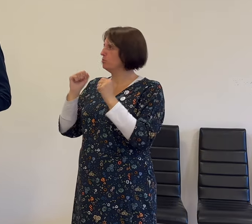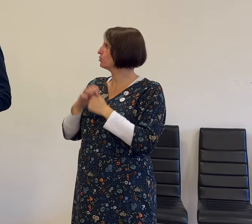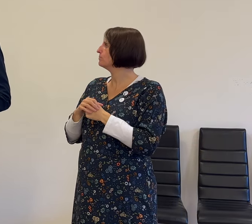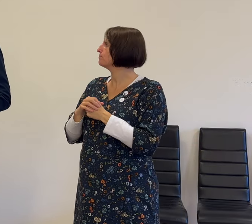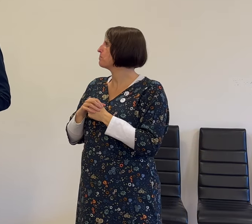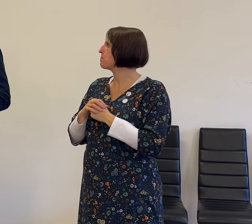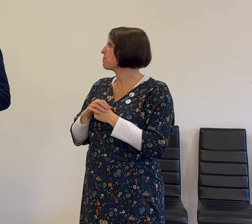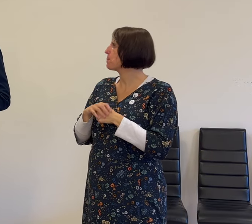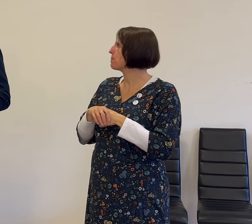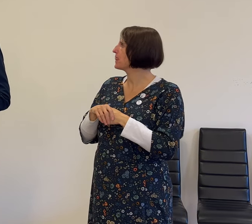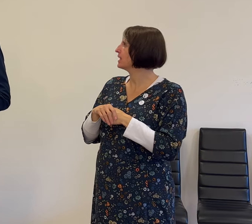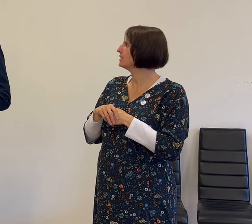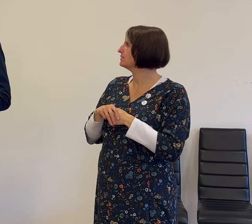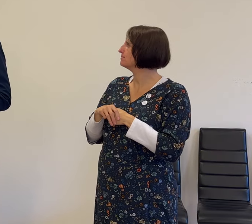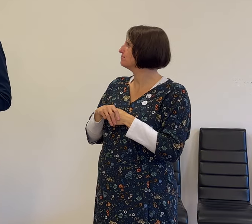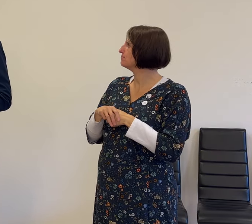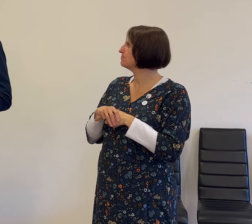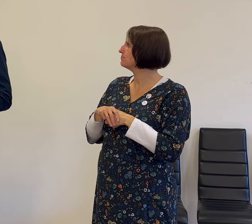křičí?